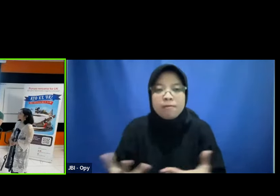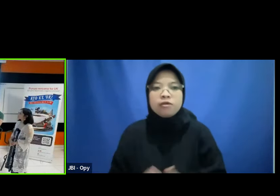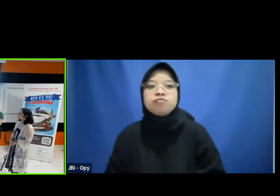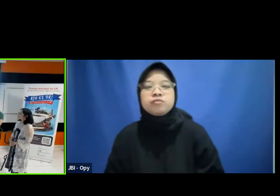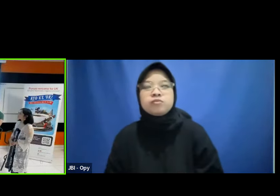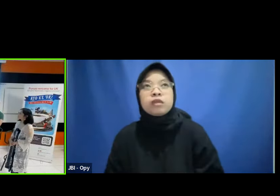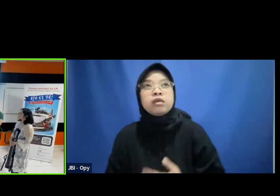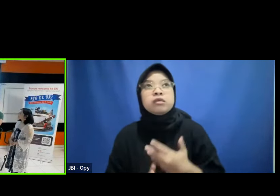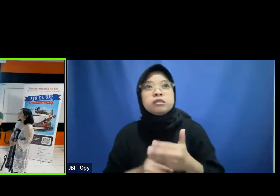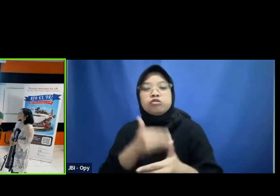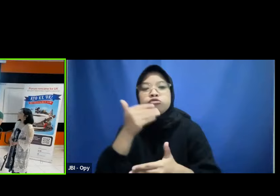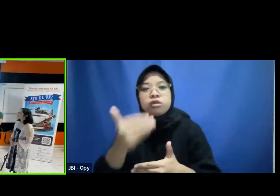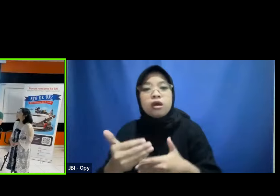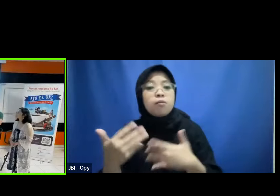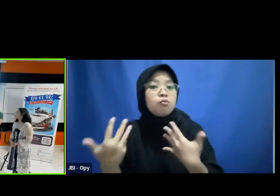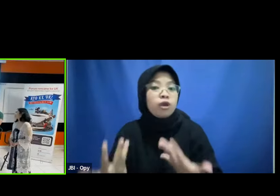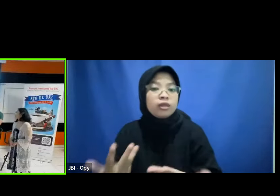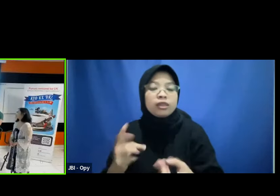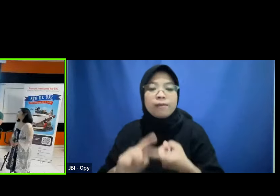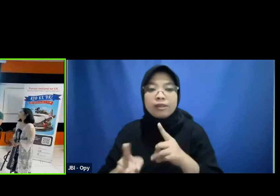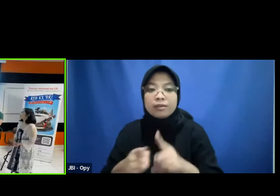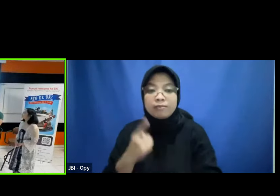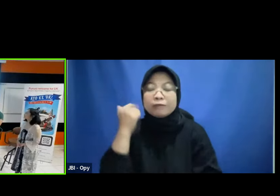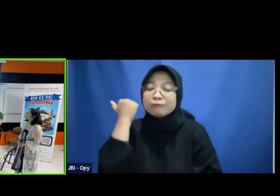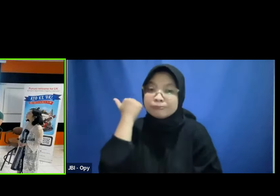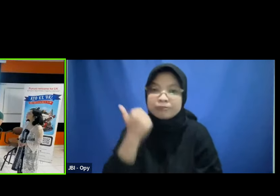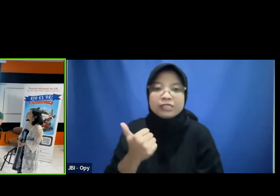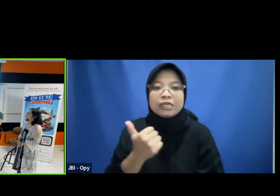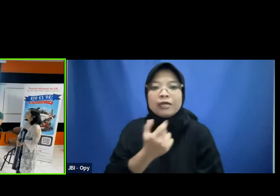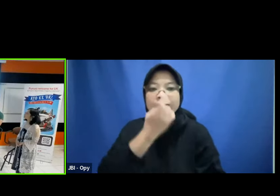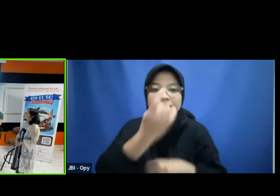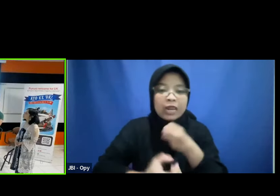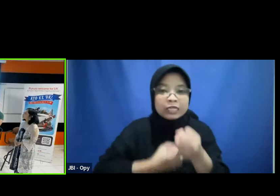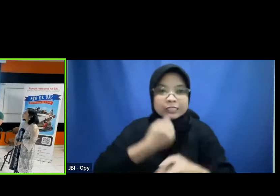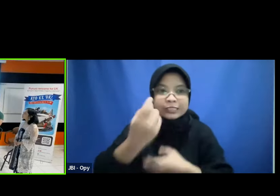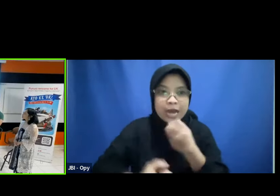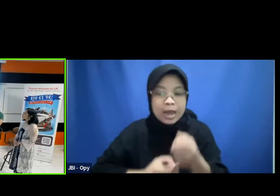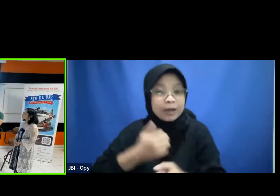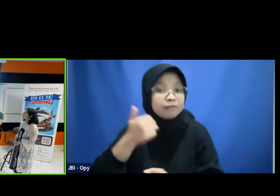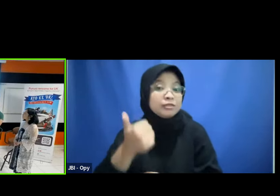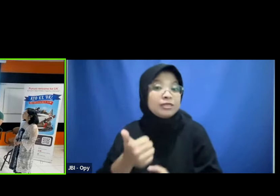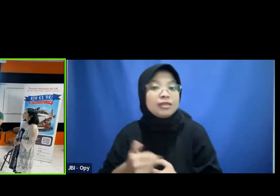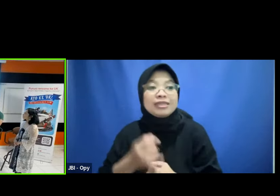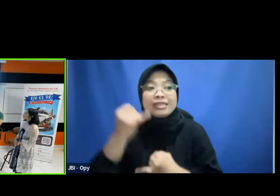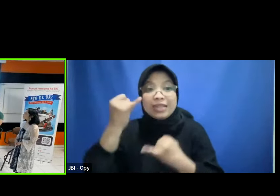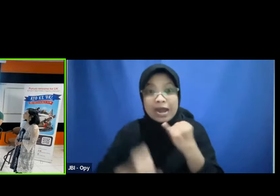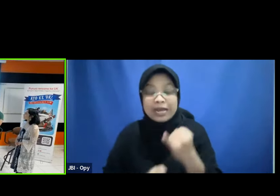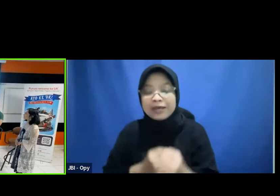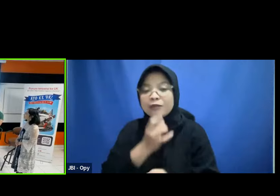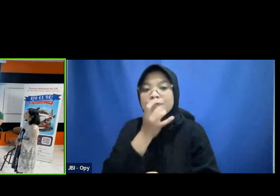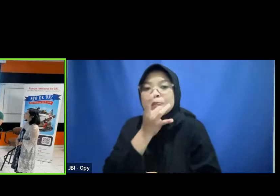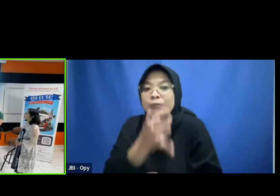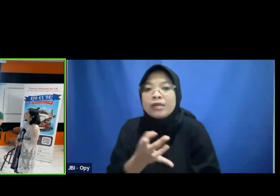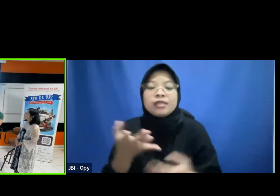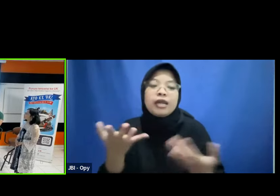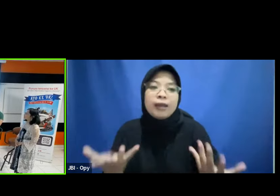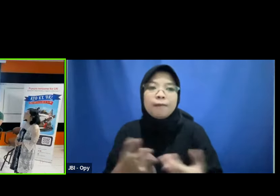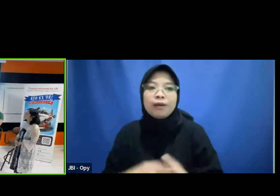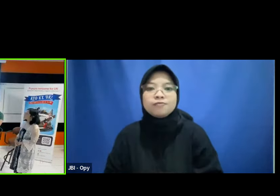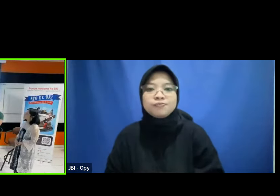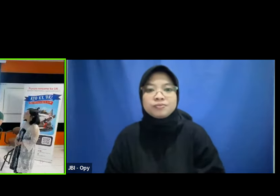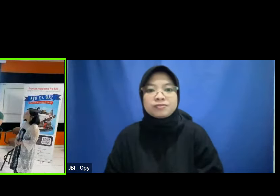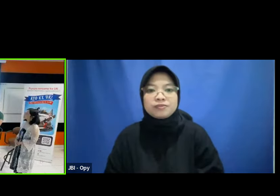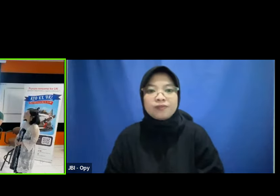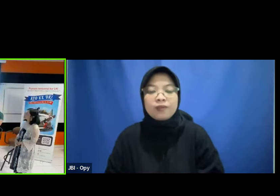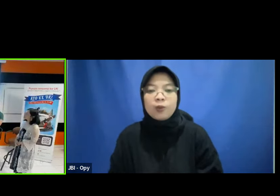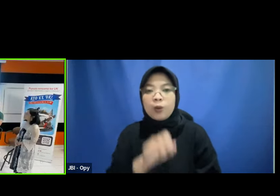mudah-mudahan nanti teman-teman bisa otentik menyampaikan Jadi pesan terakhirnya